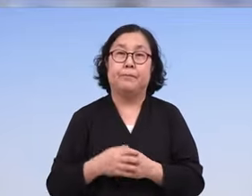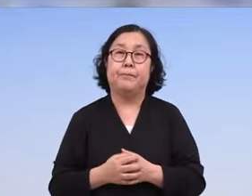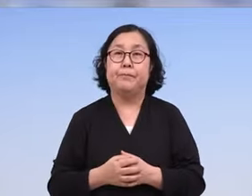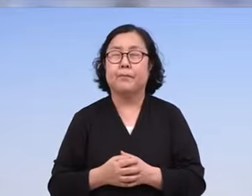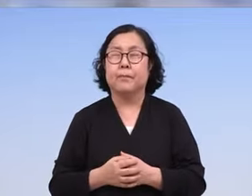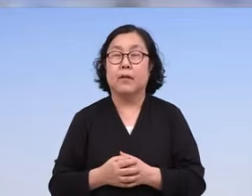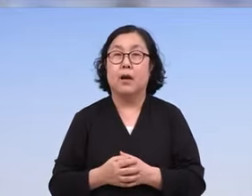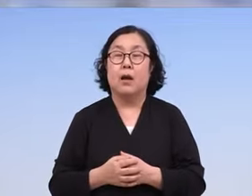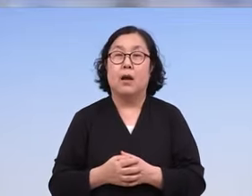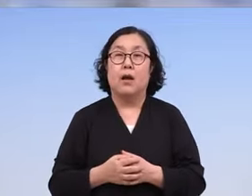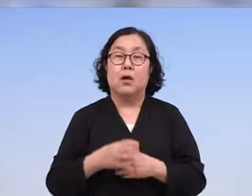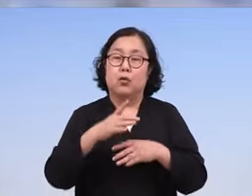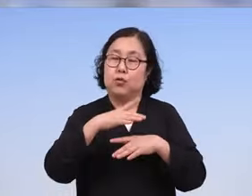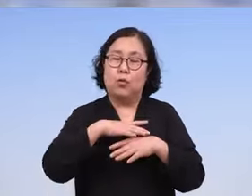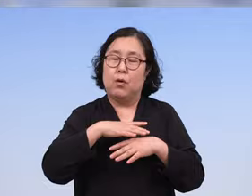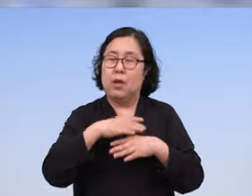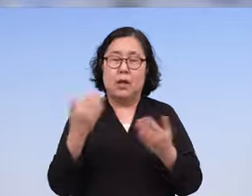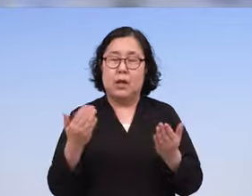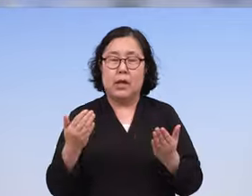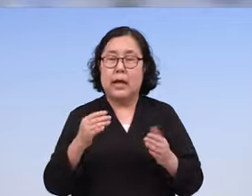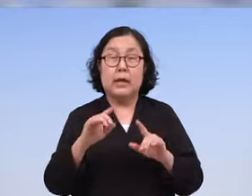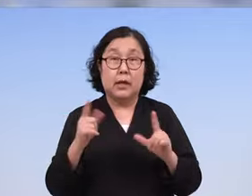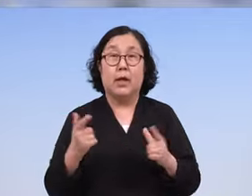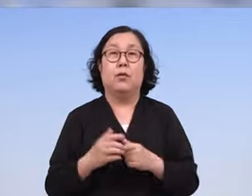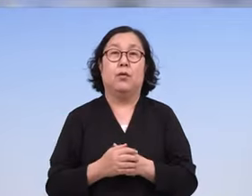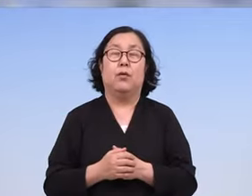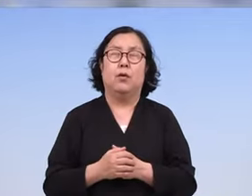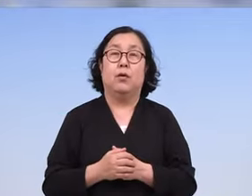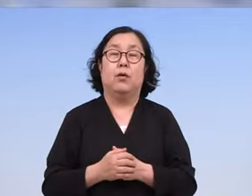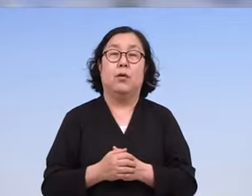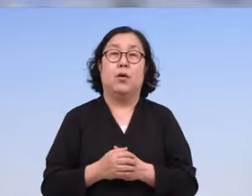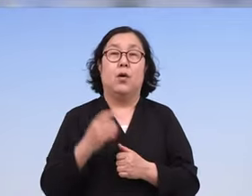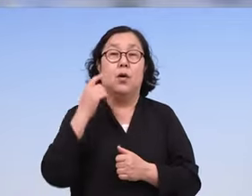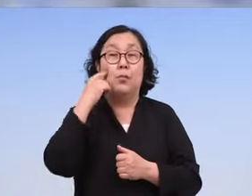들렸습니다. 그걸 두려워해야 될 이야기입니까?